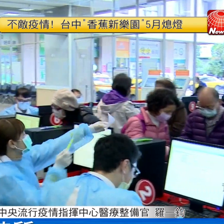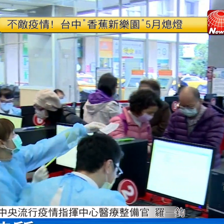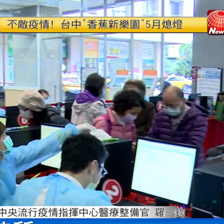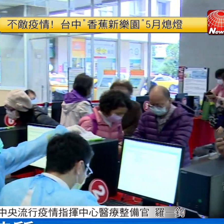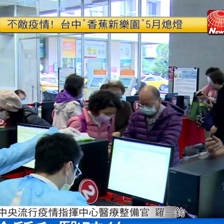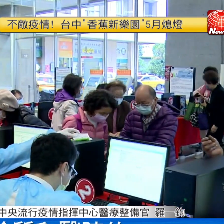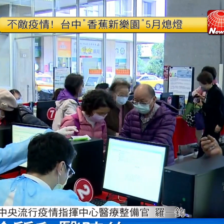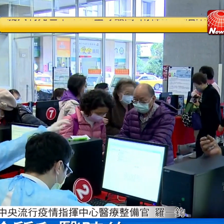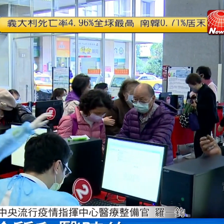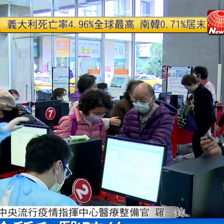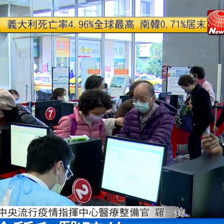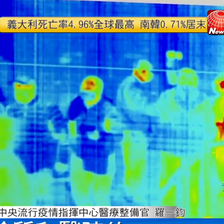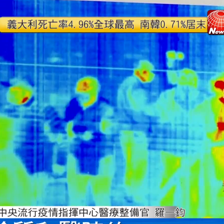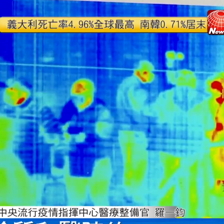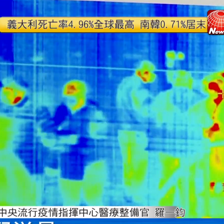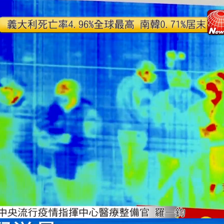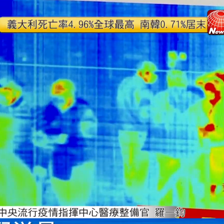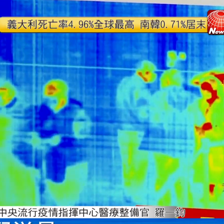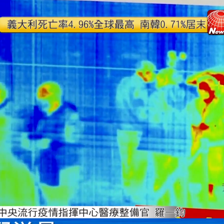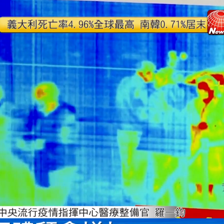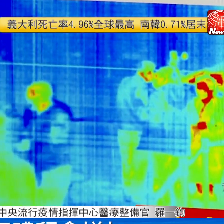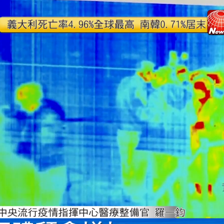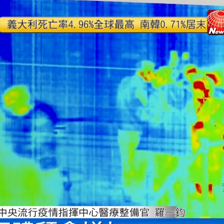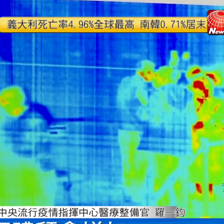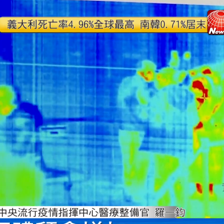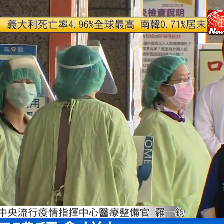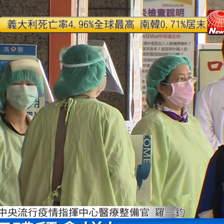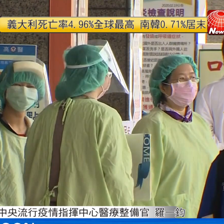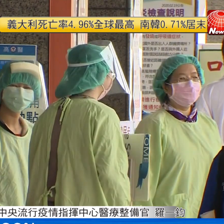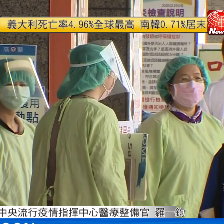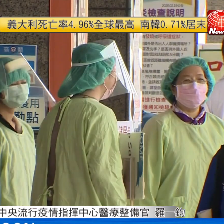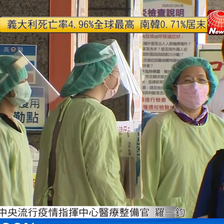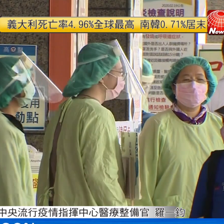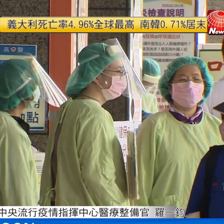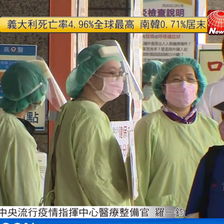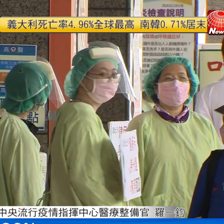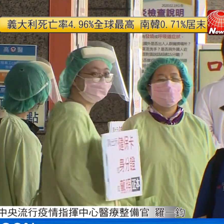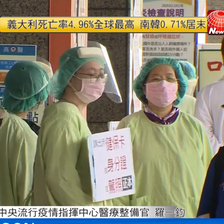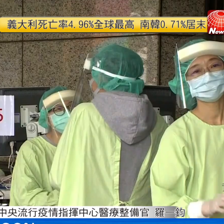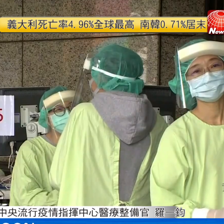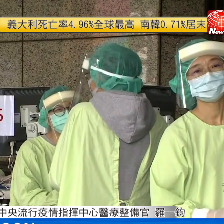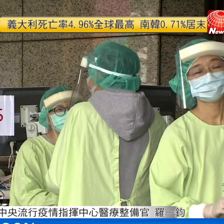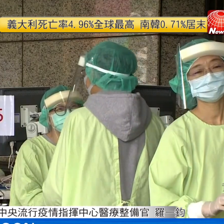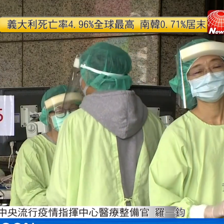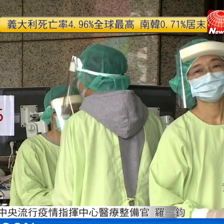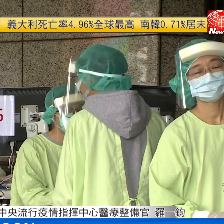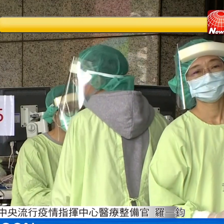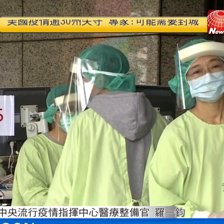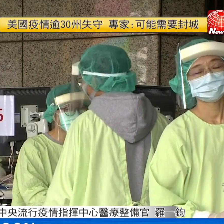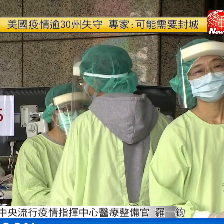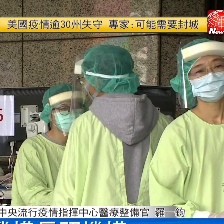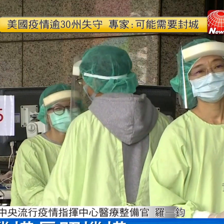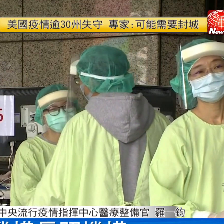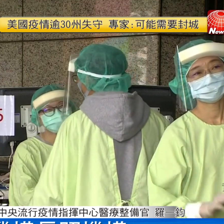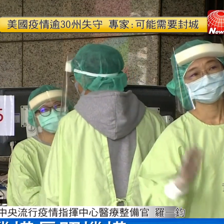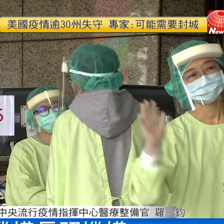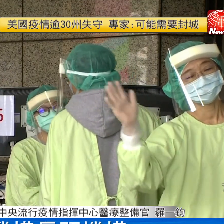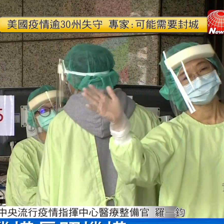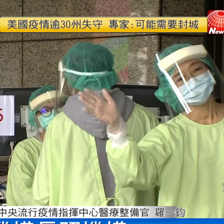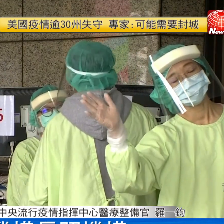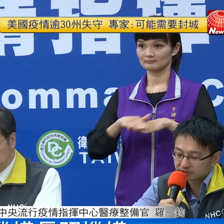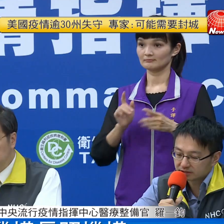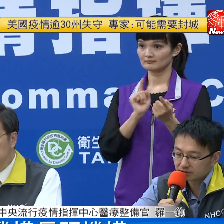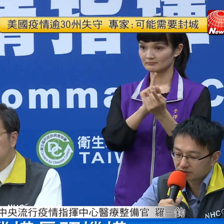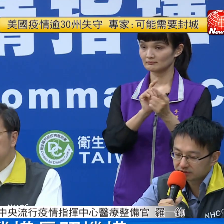所包括诊所和医院的口罩配送量呢，在这个礼拜会增加15%和20%。社福机